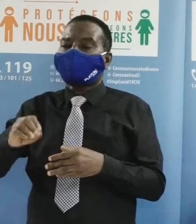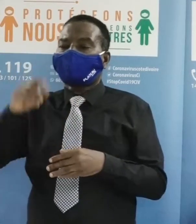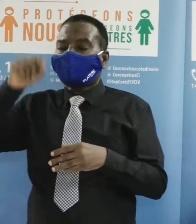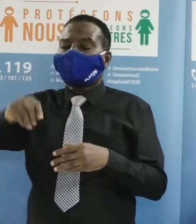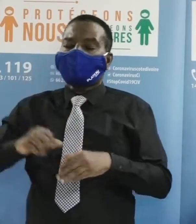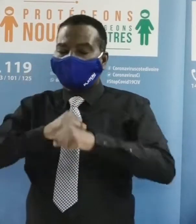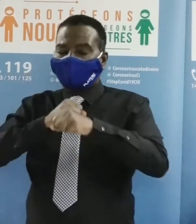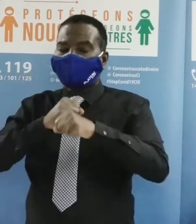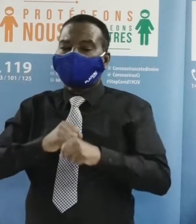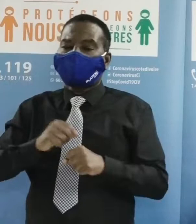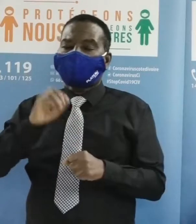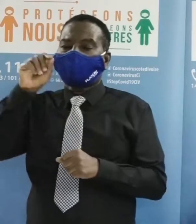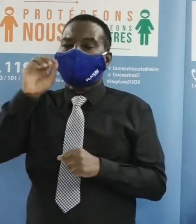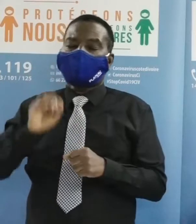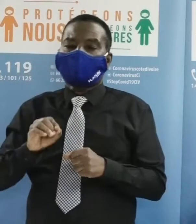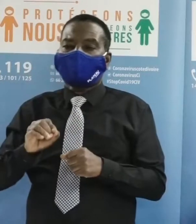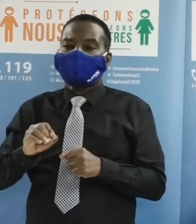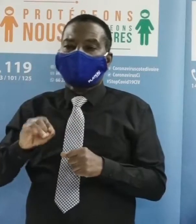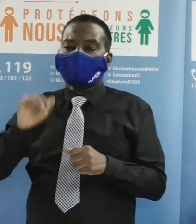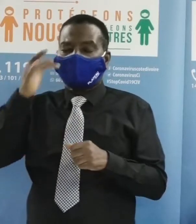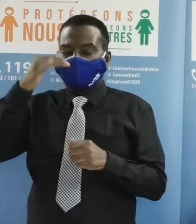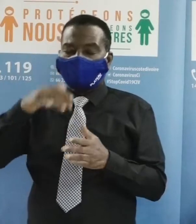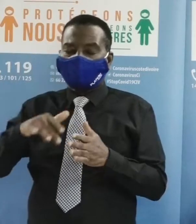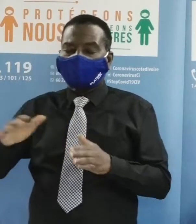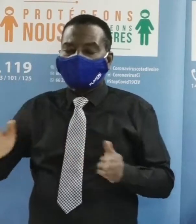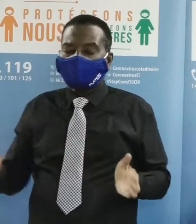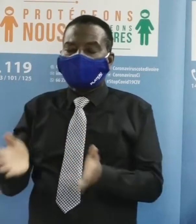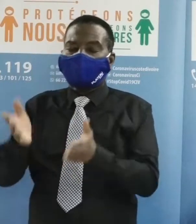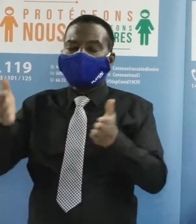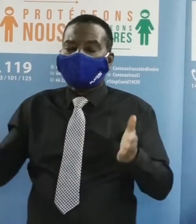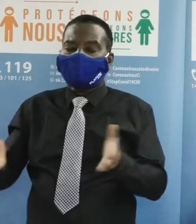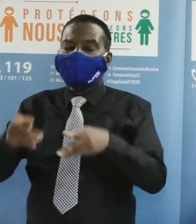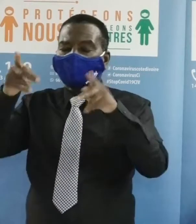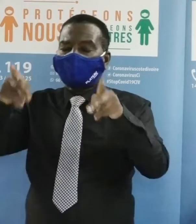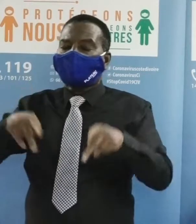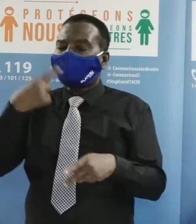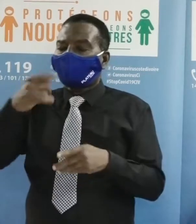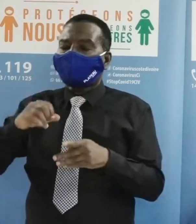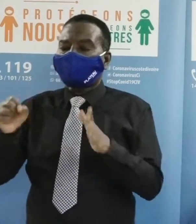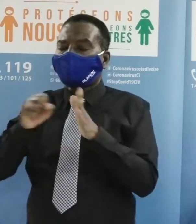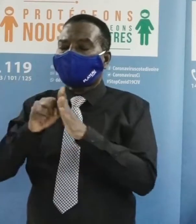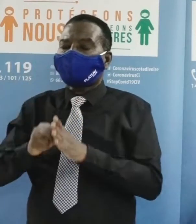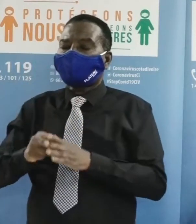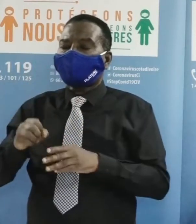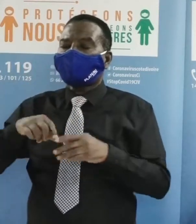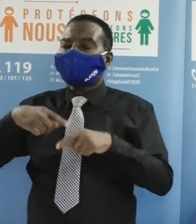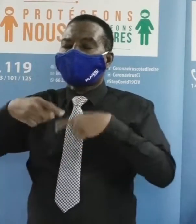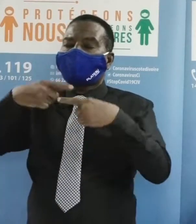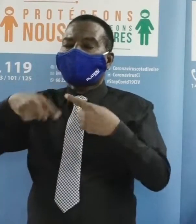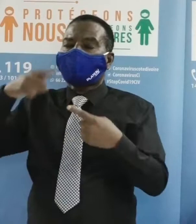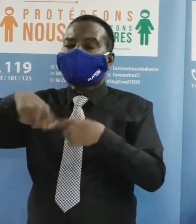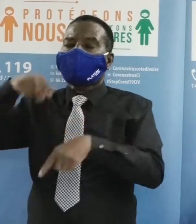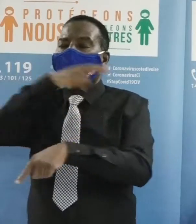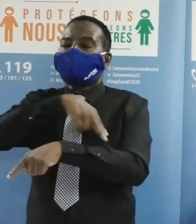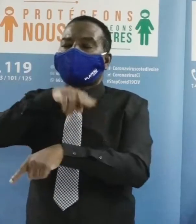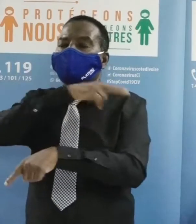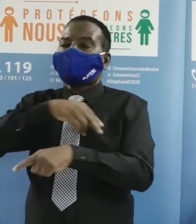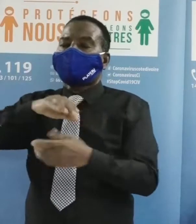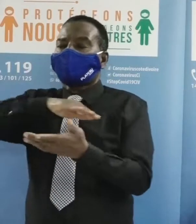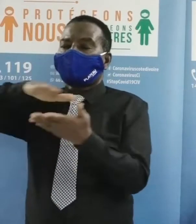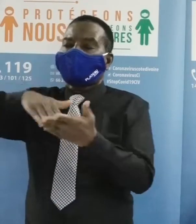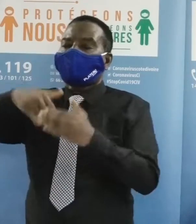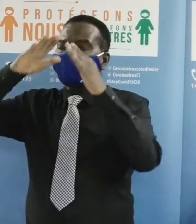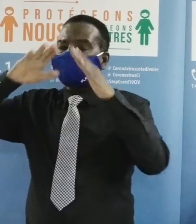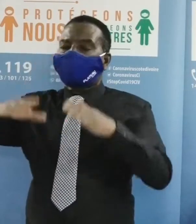d'assistance donc c'est ça que nous encourageons les personnes qui ont investi un nouveau capteur de fréquenter les cds d'épissage de